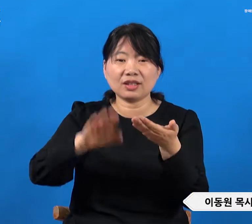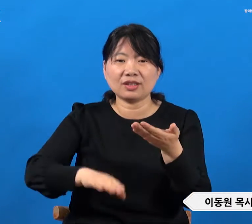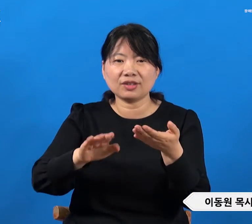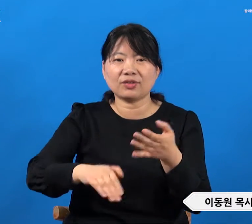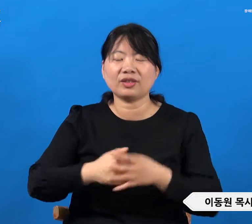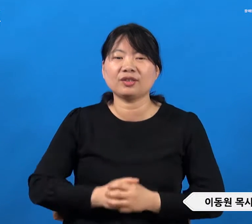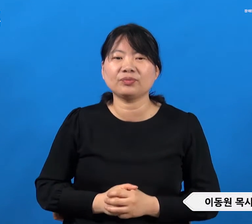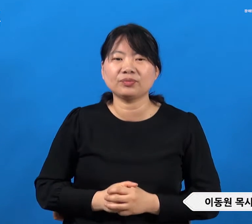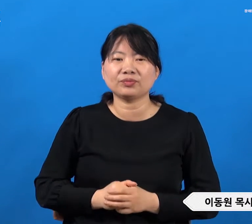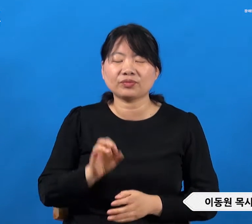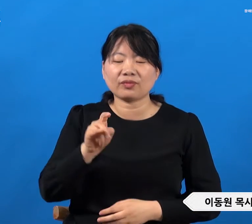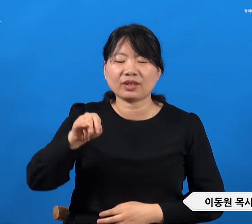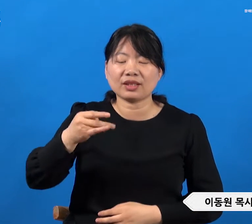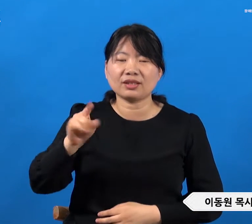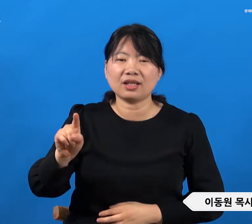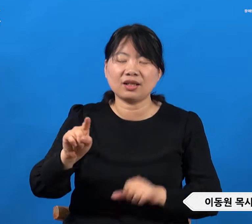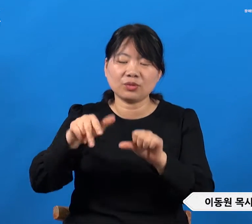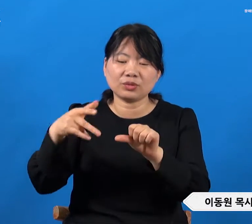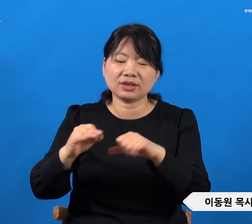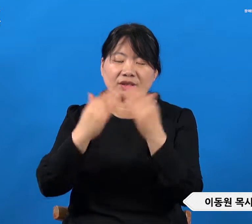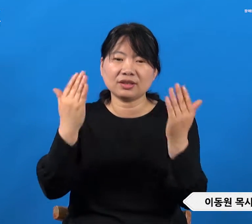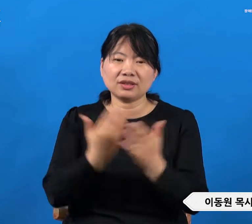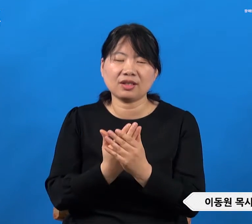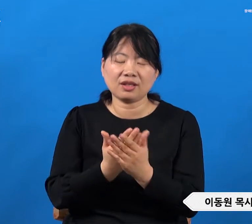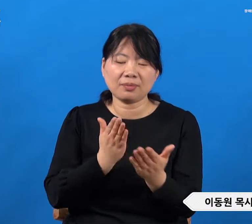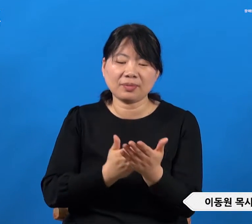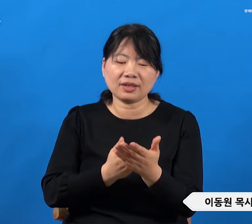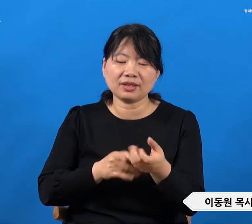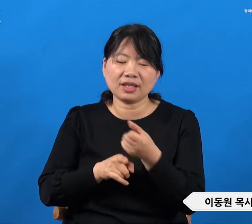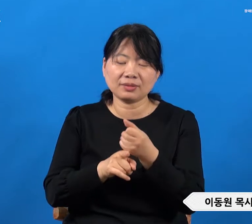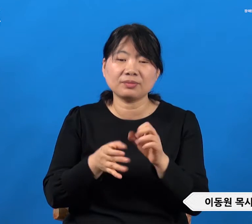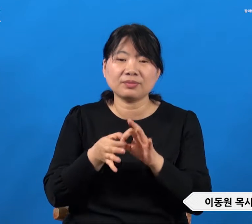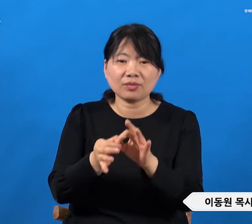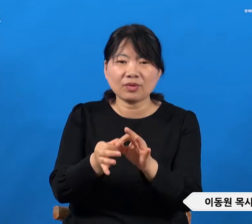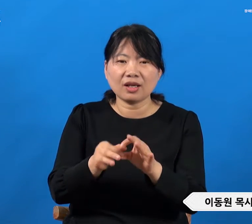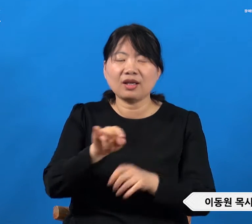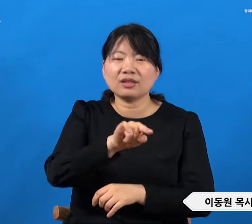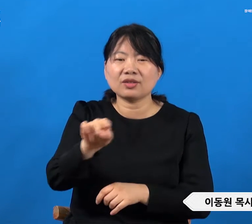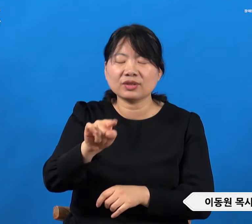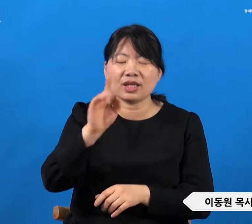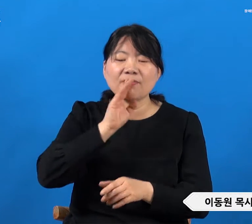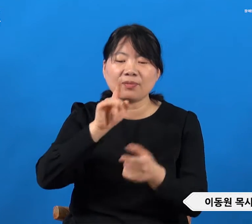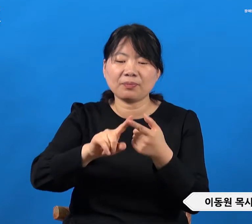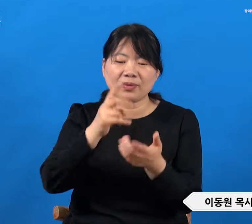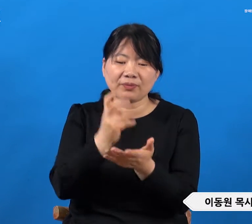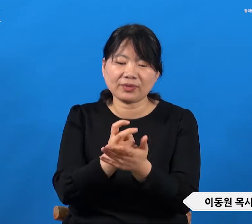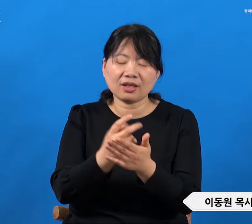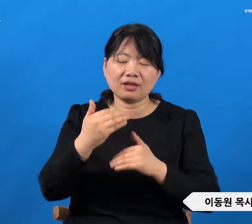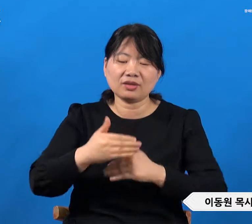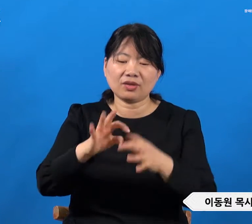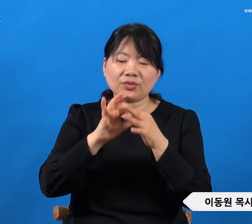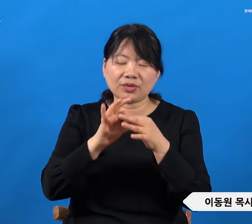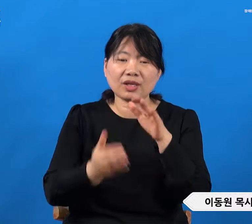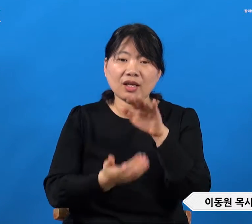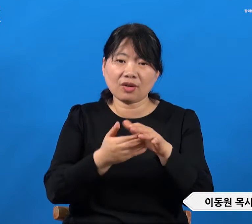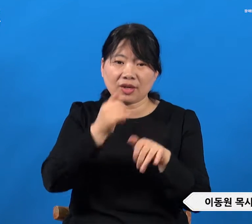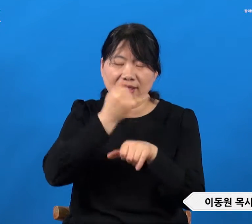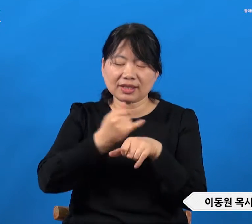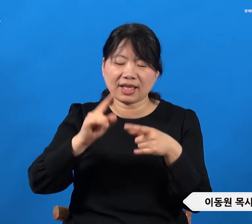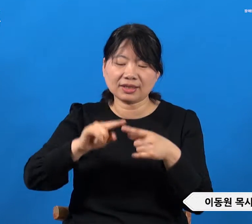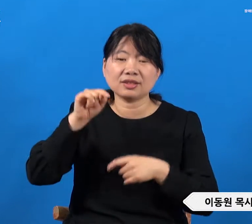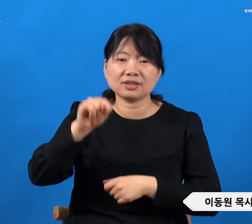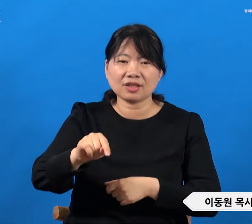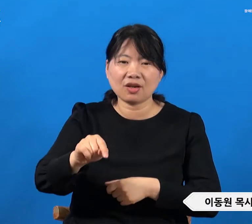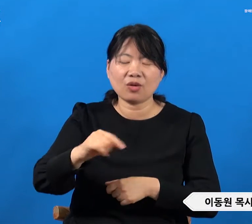이하 에스라 5장 전체의 메시지는 그것이 합법적인 절차를 통해